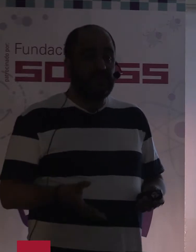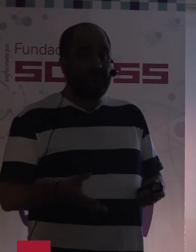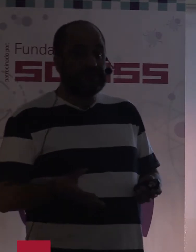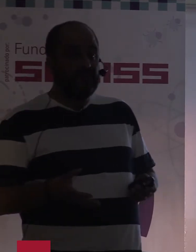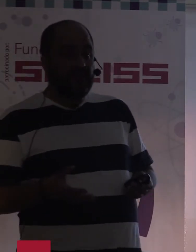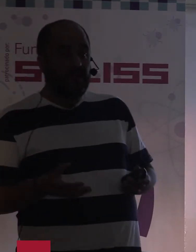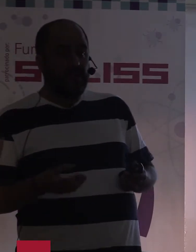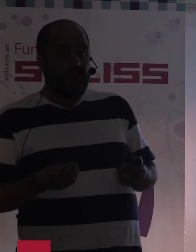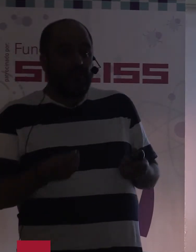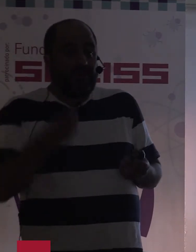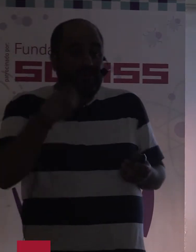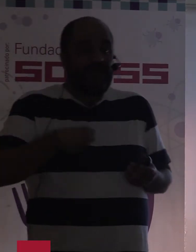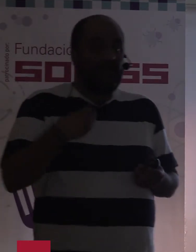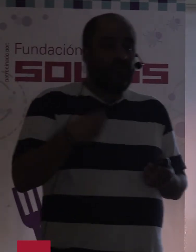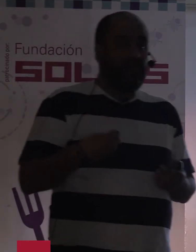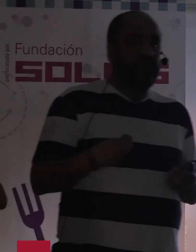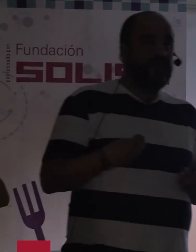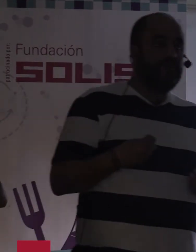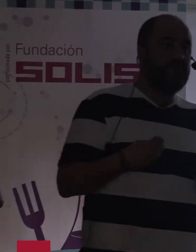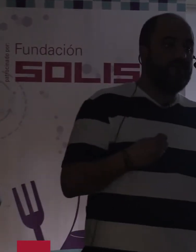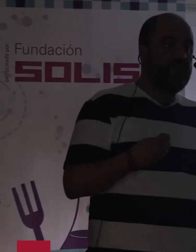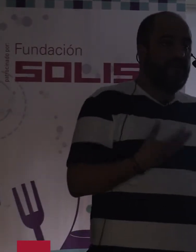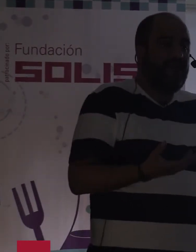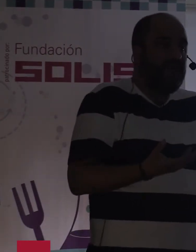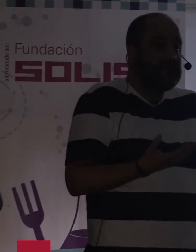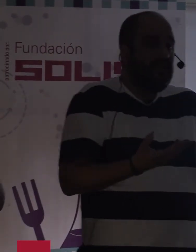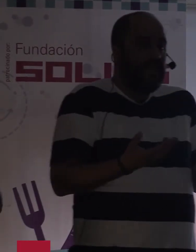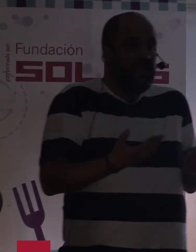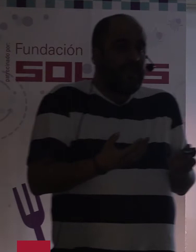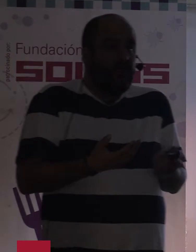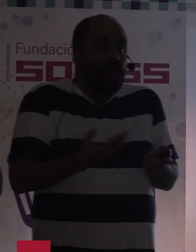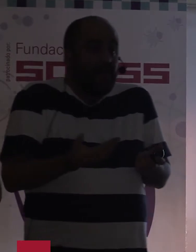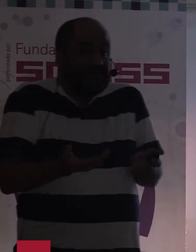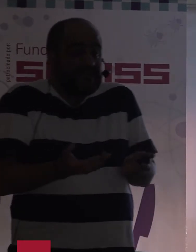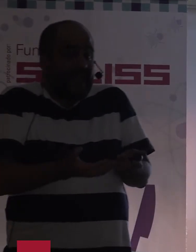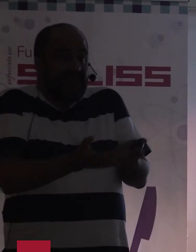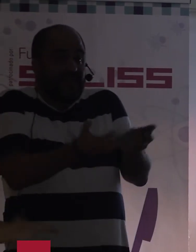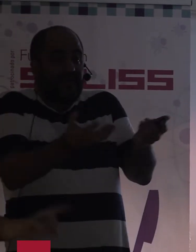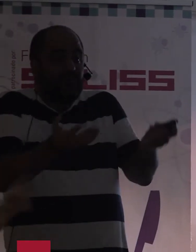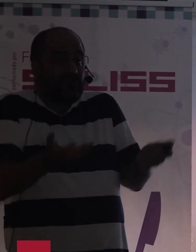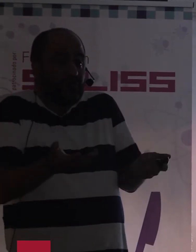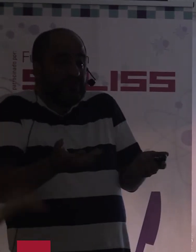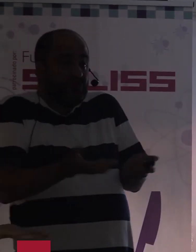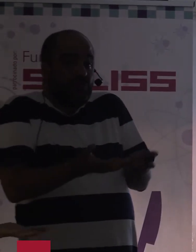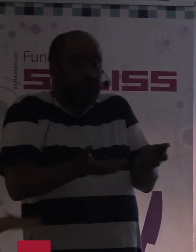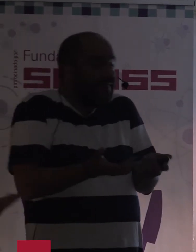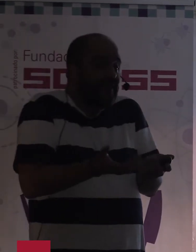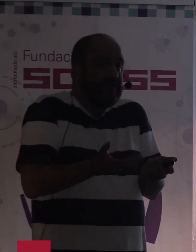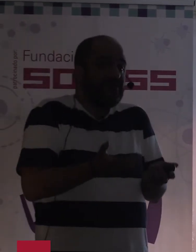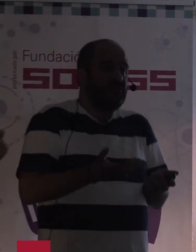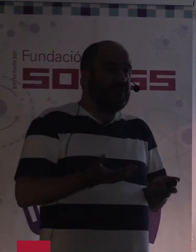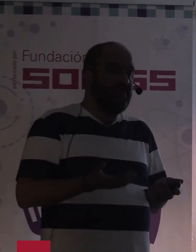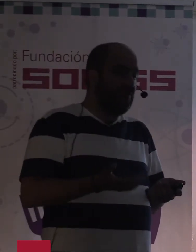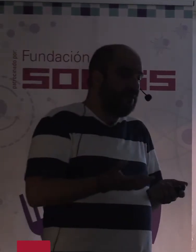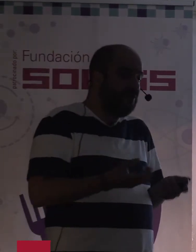una silla de ruedas porque falla la comunicación. La idea es que no es que haya fallado todo, de hecho todo,